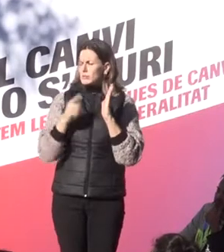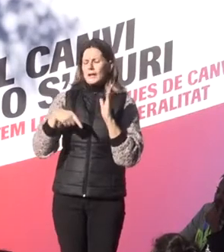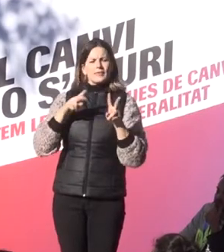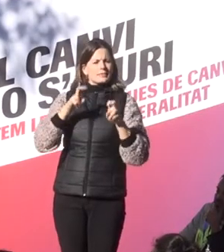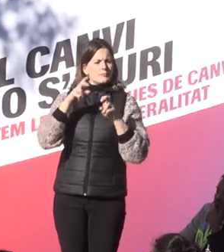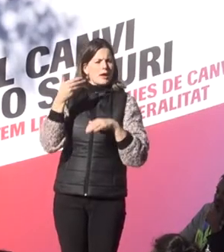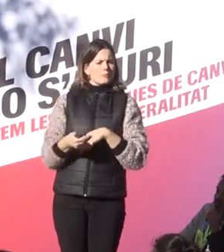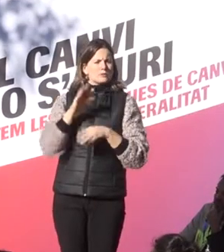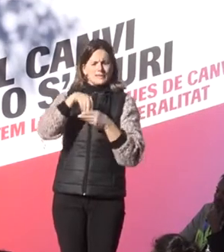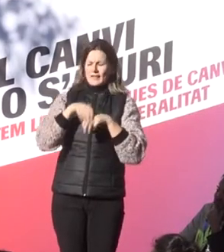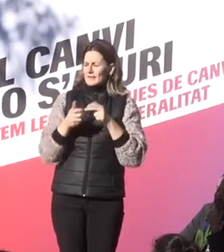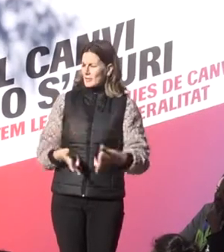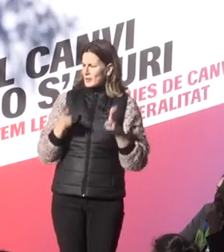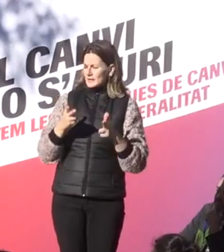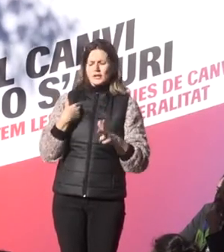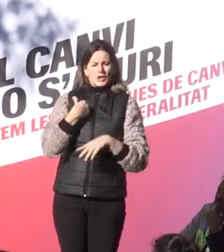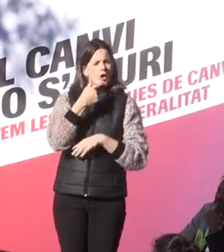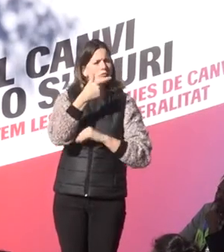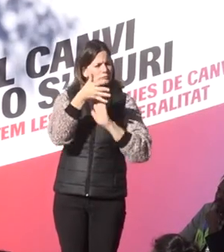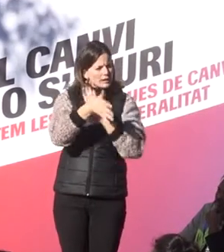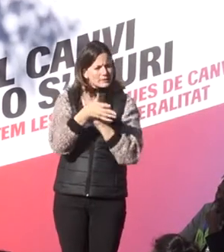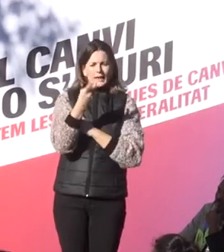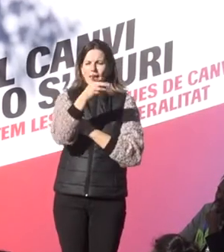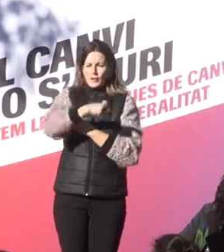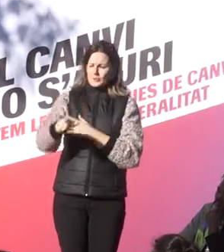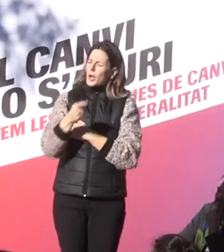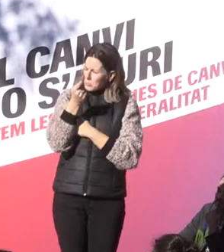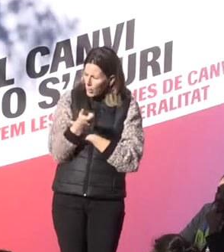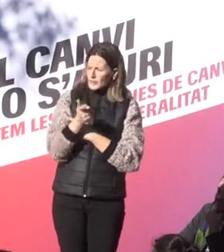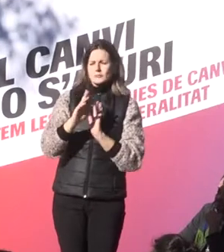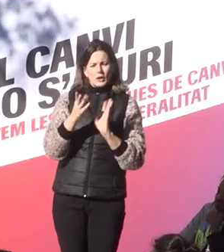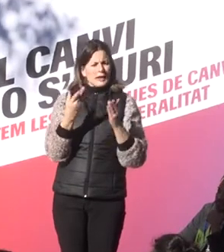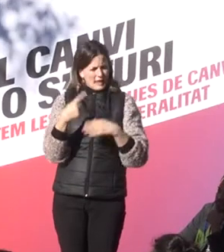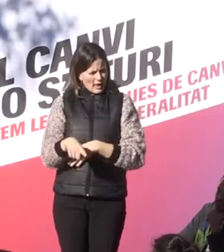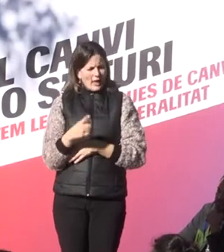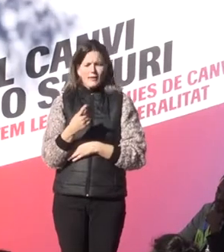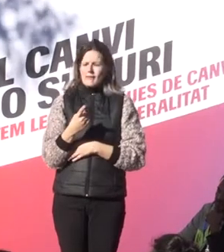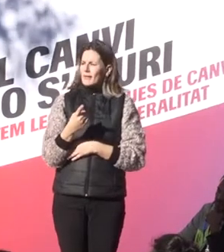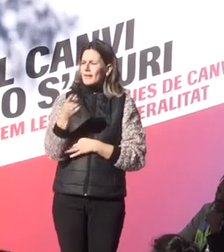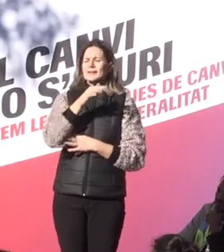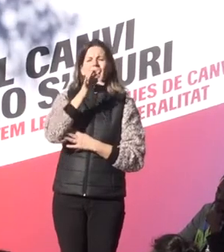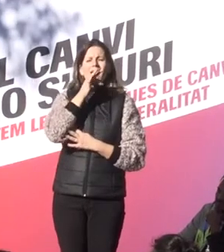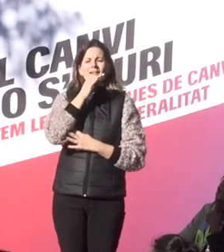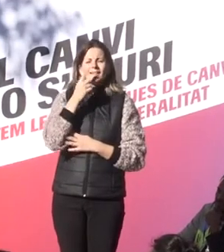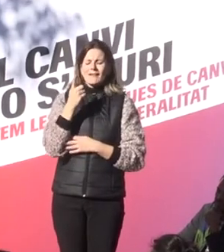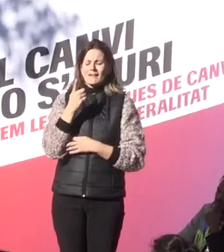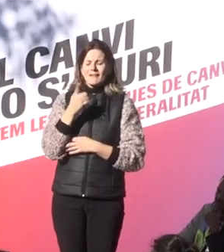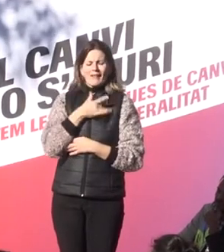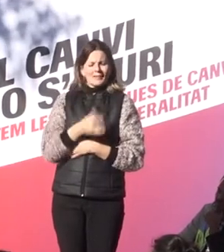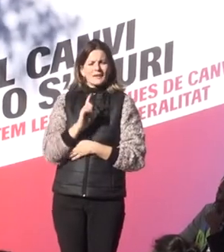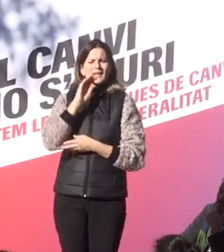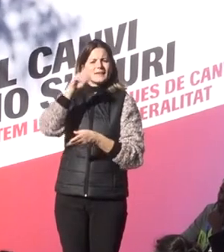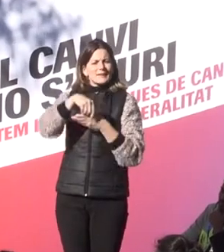le digo una cosa hay gente en esta ciudad poquita pero hay gente en esta ciudad que todavía no nos perdona que el